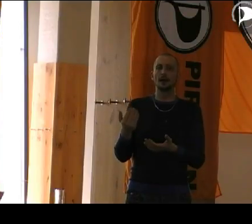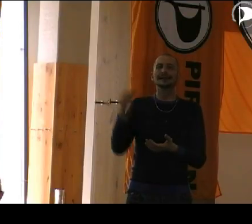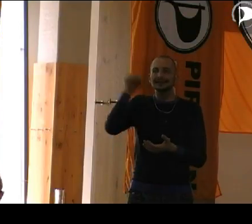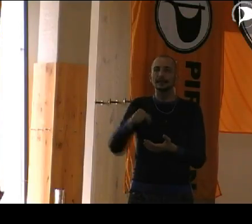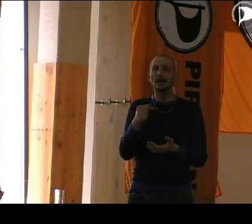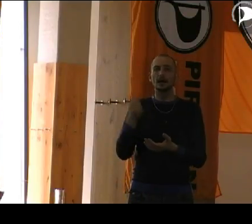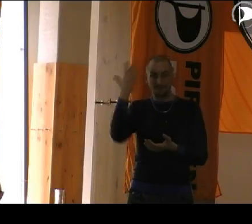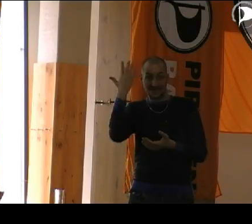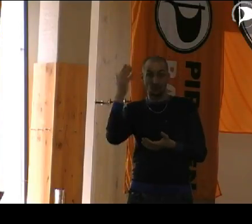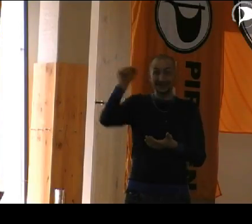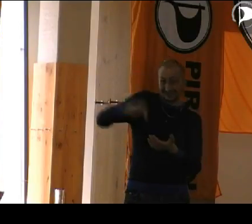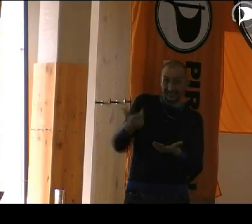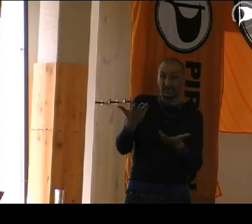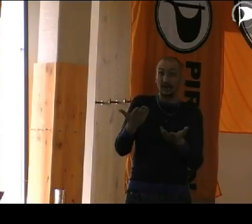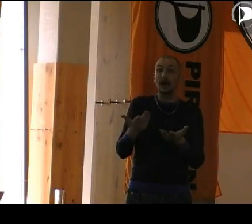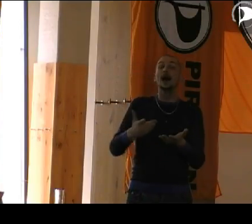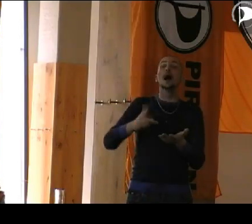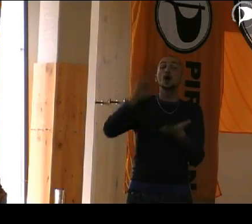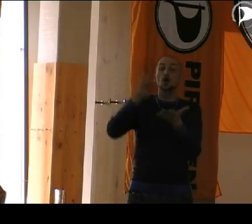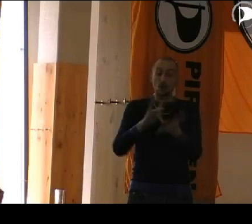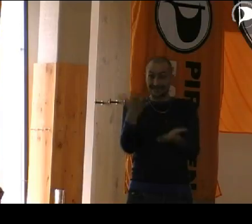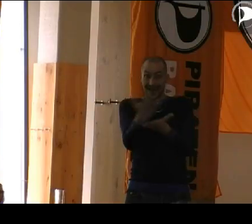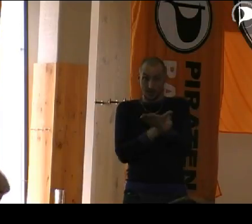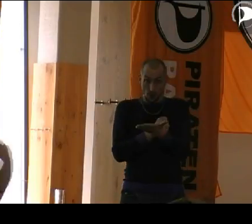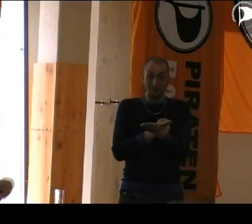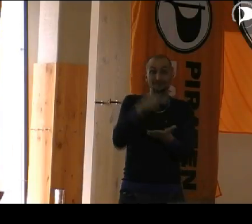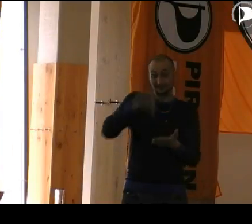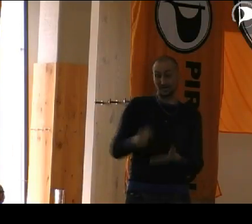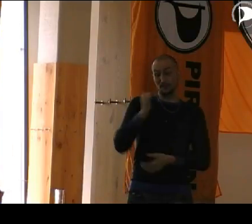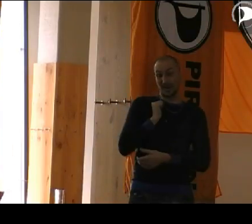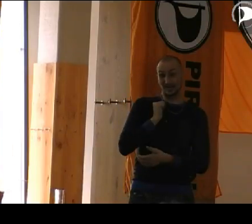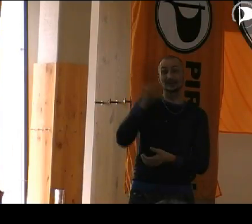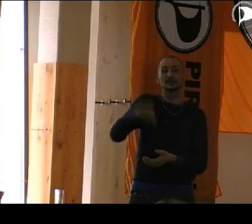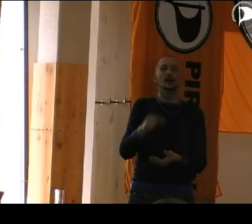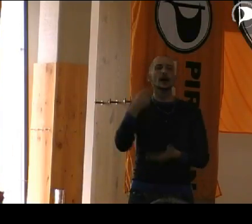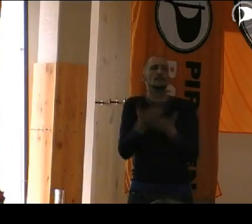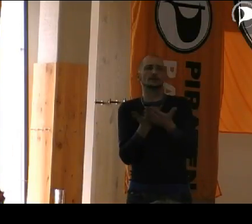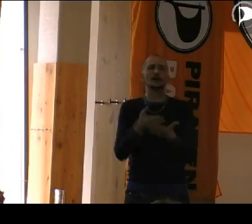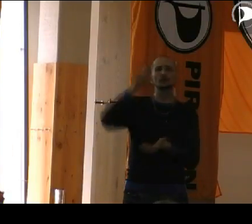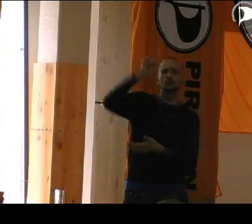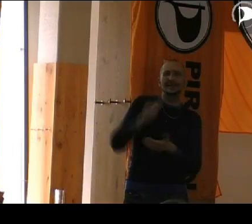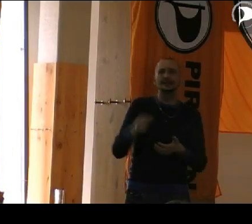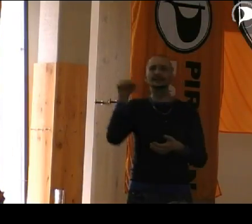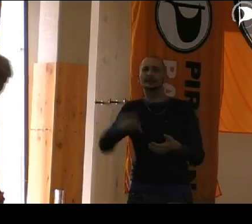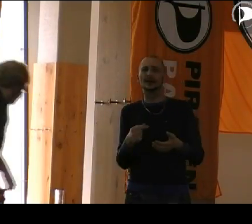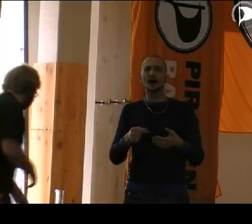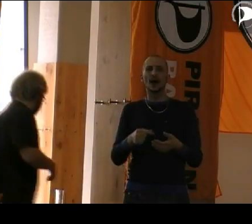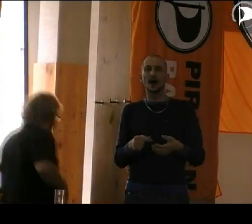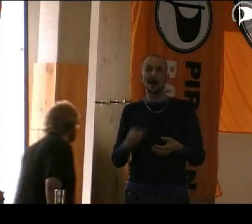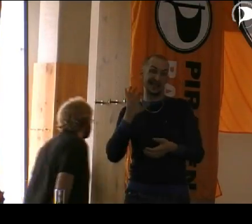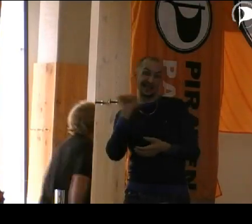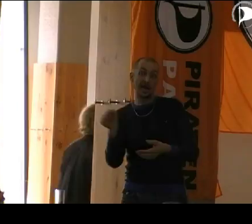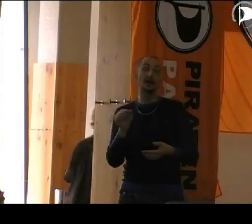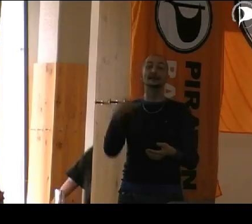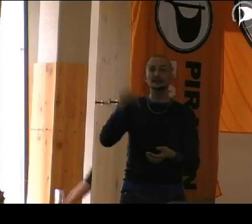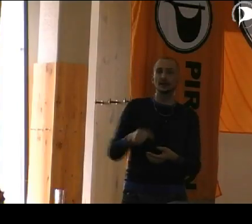mit einem beitrag leisten was studenten die mehr abhängig sind vom bad das